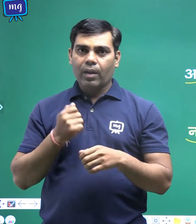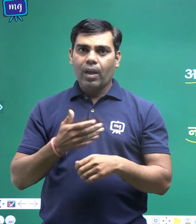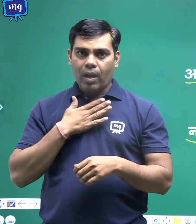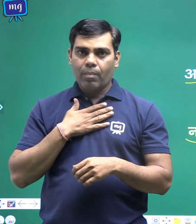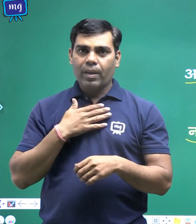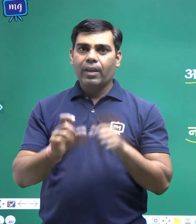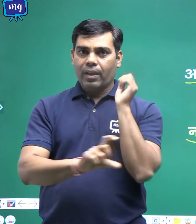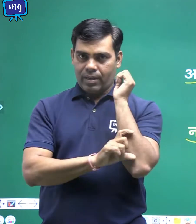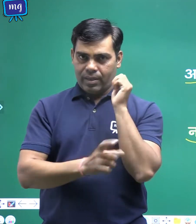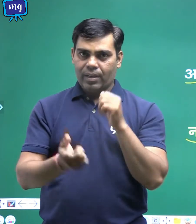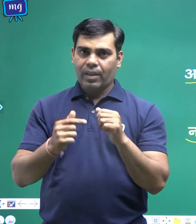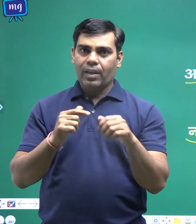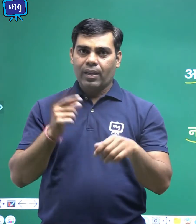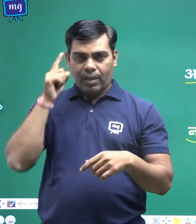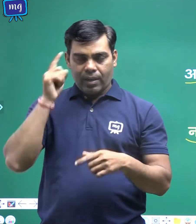के लिए